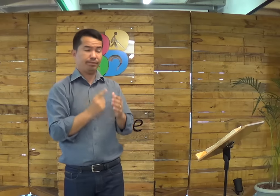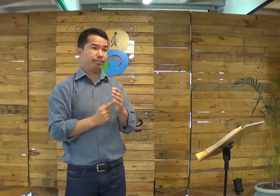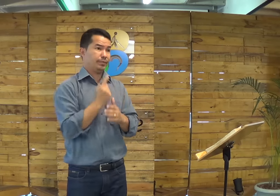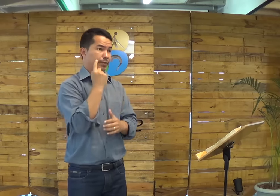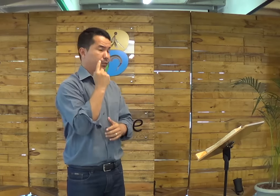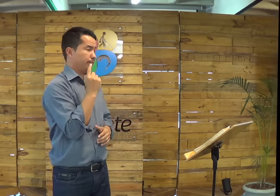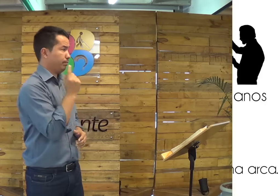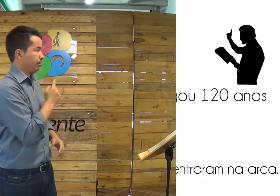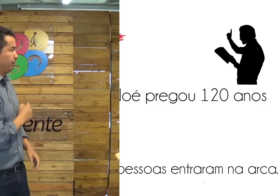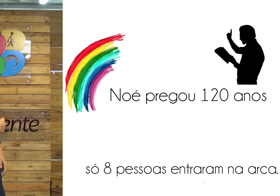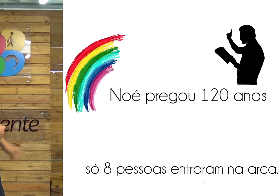para